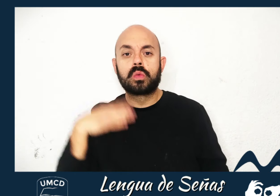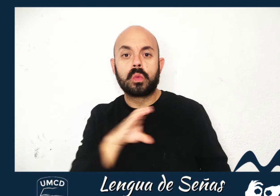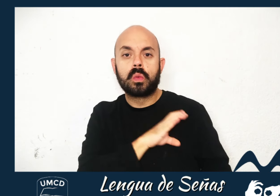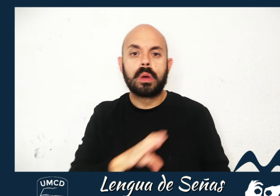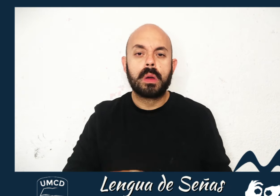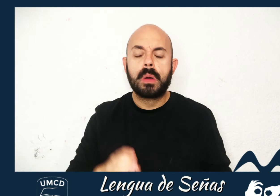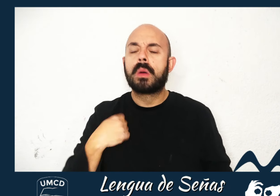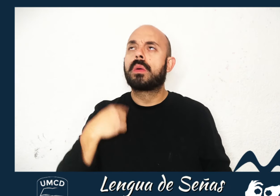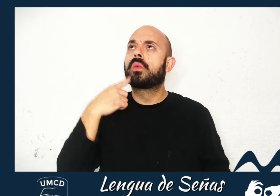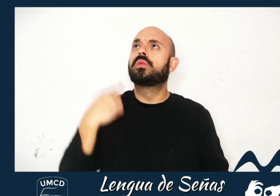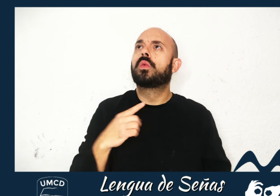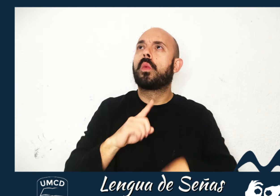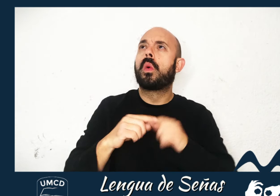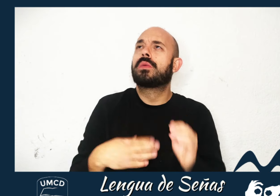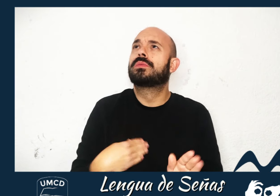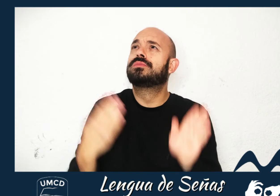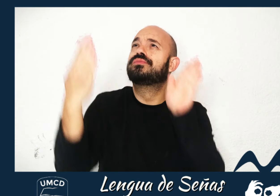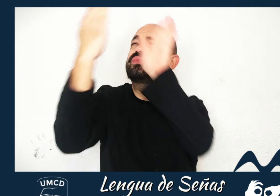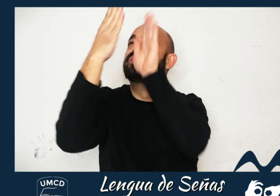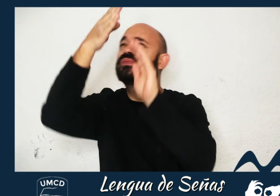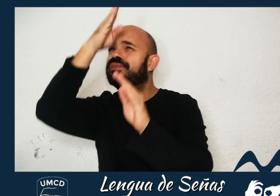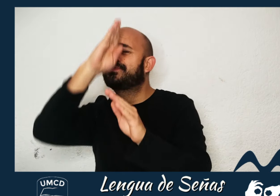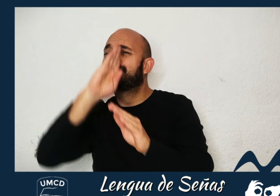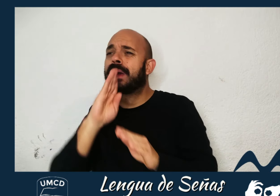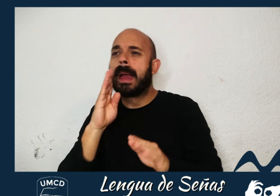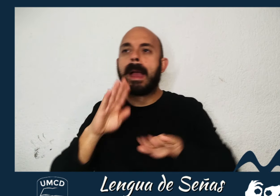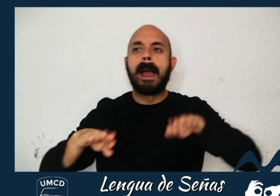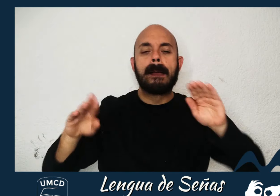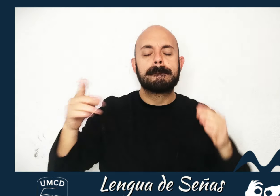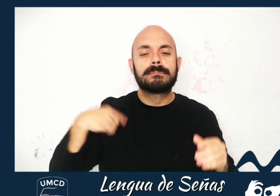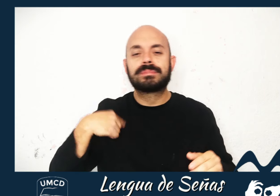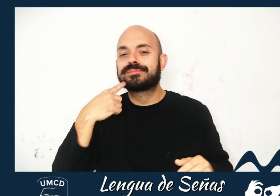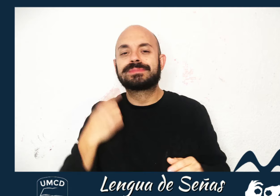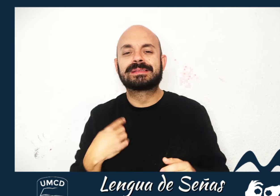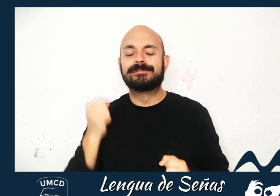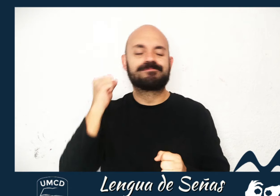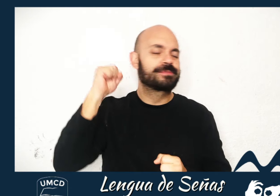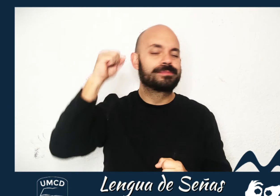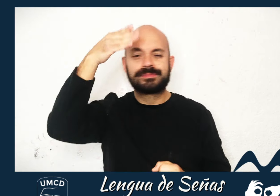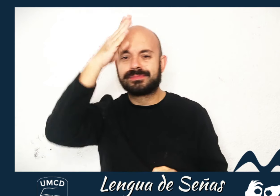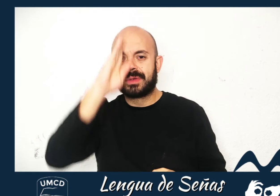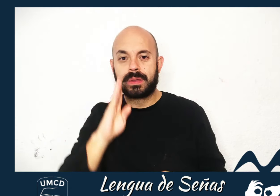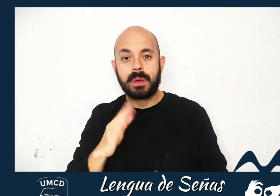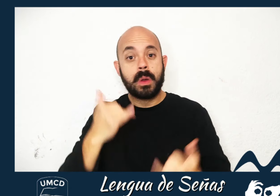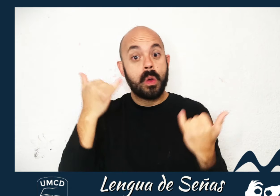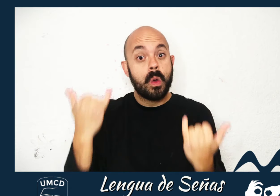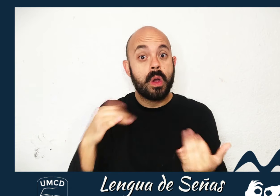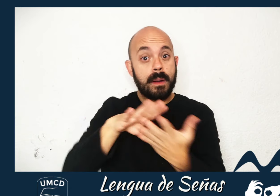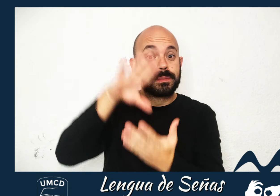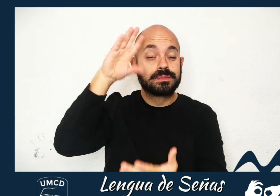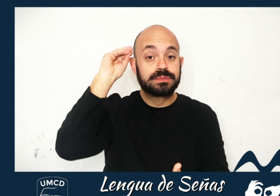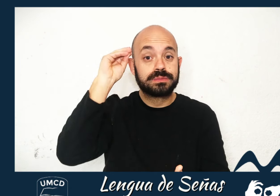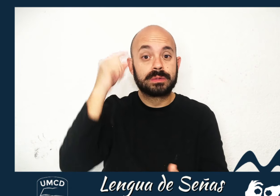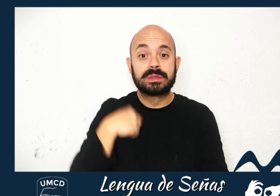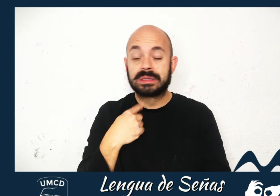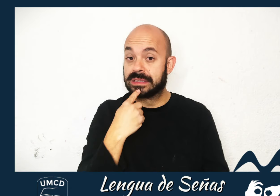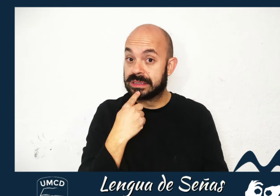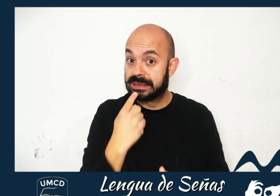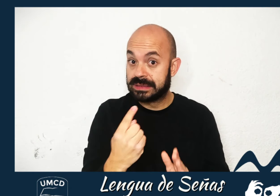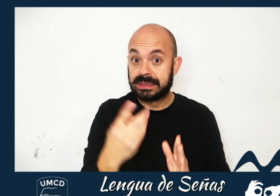íntima de Dios puede relacionarse en la manera como nosotros le obedecemos. En el estudio de hoy día vamos a aprender lo